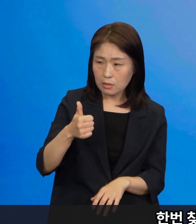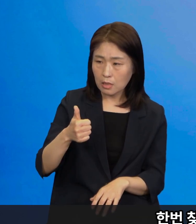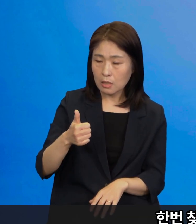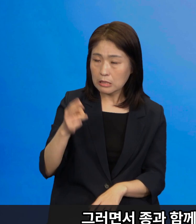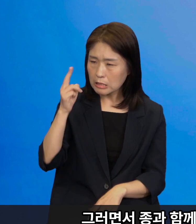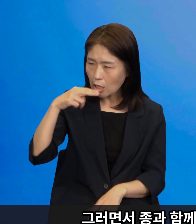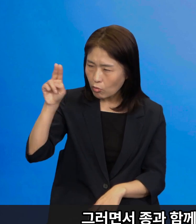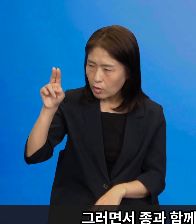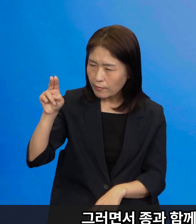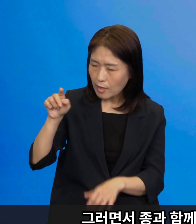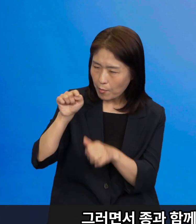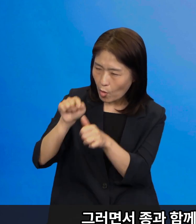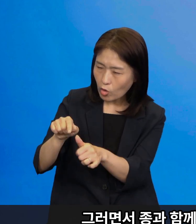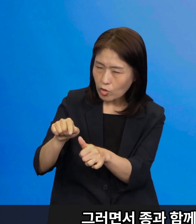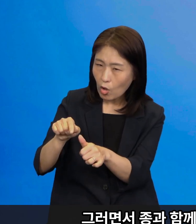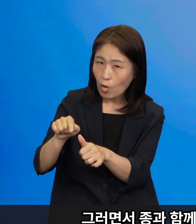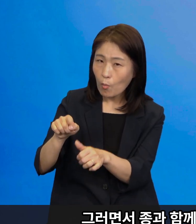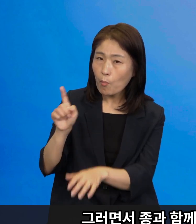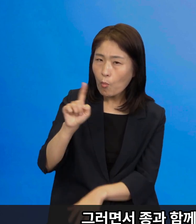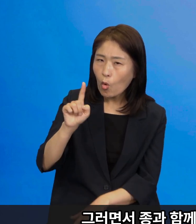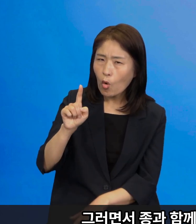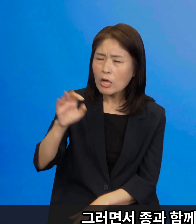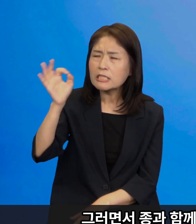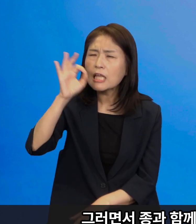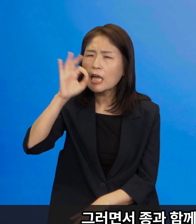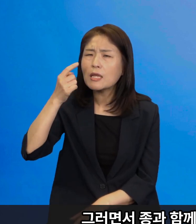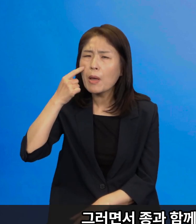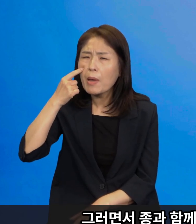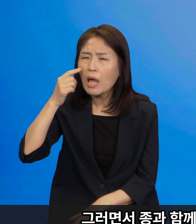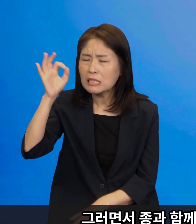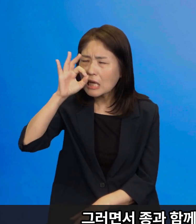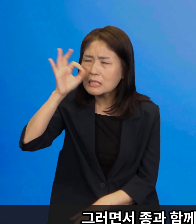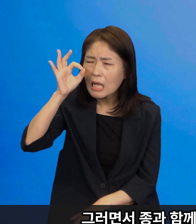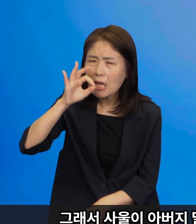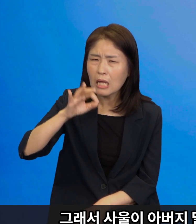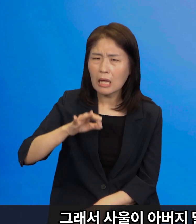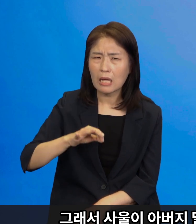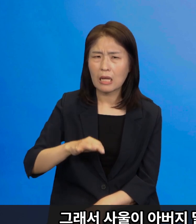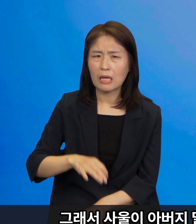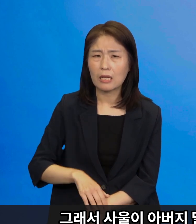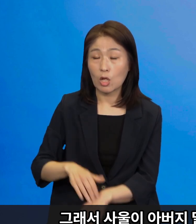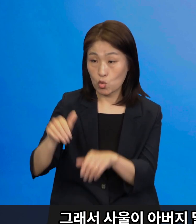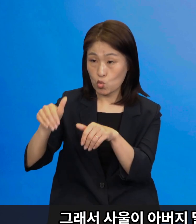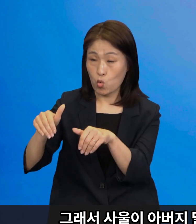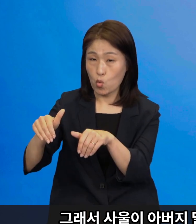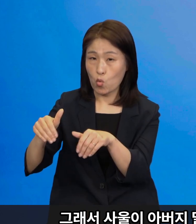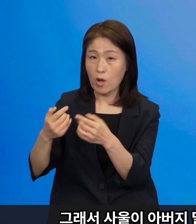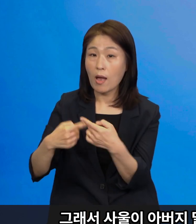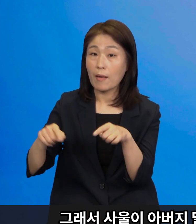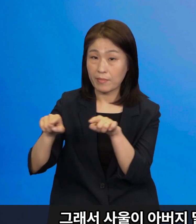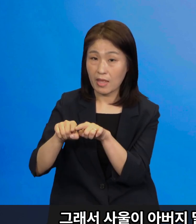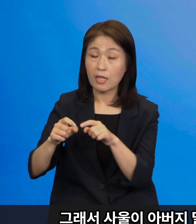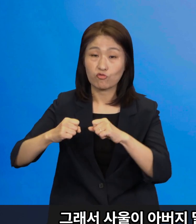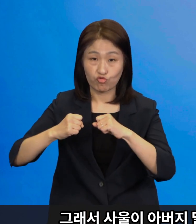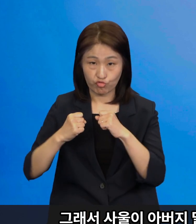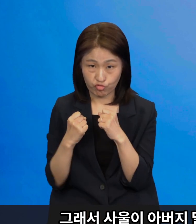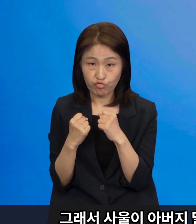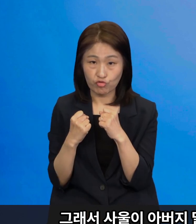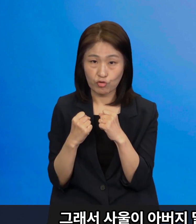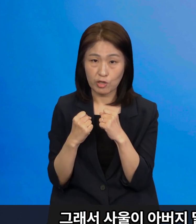찾아보라고 보냅니다. 그러면서 종과 함께 붙여서 심부름을 시키는 거예요. 그래서 사울이 아버지 말에 순종해서